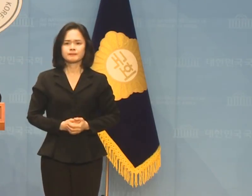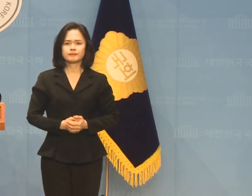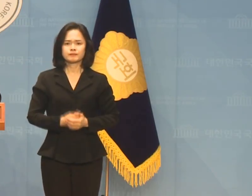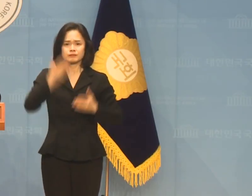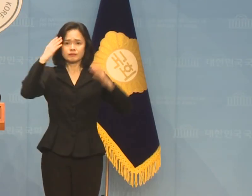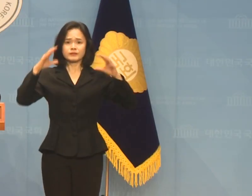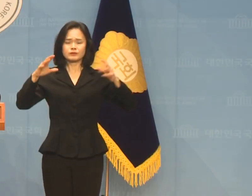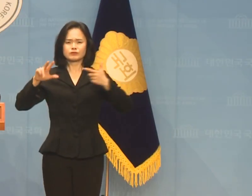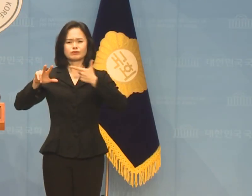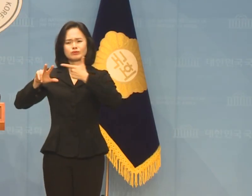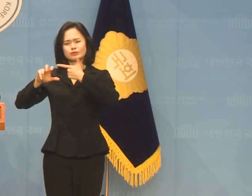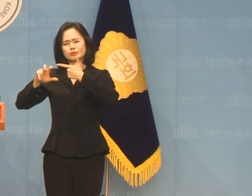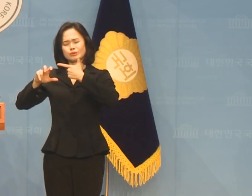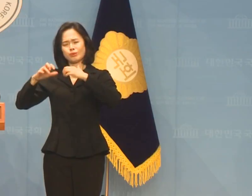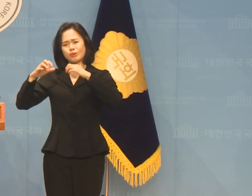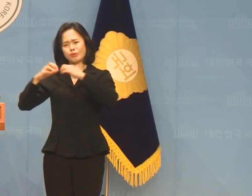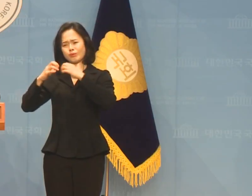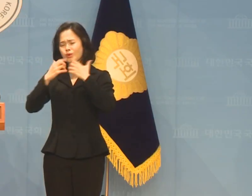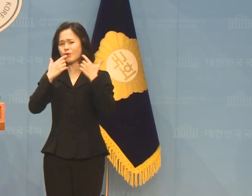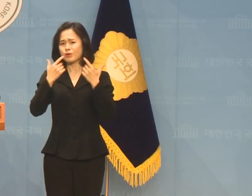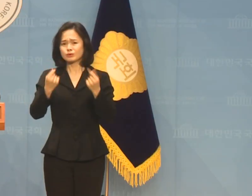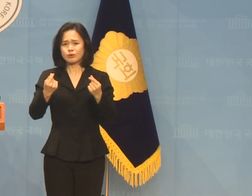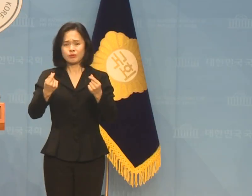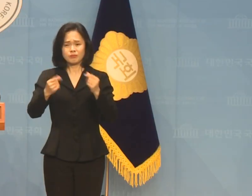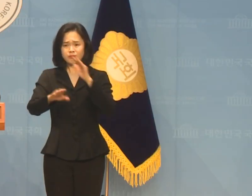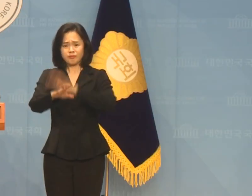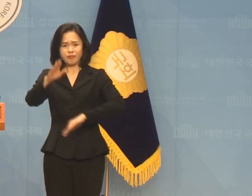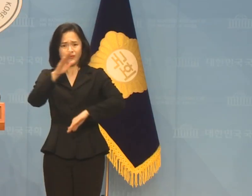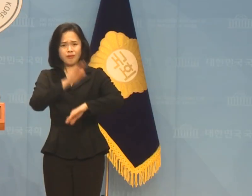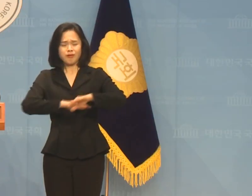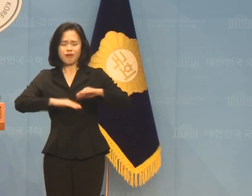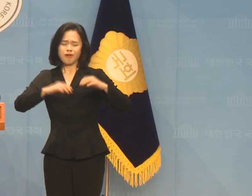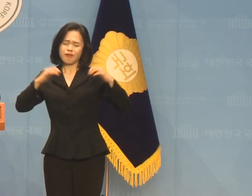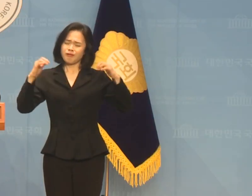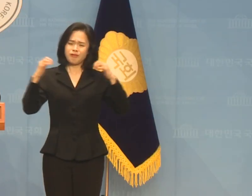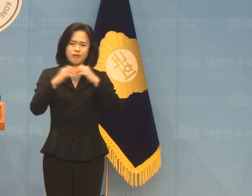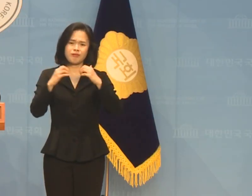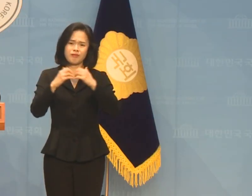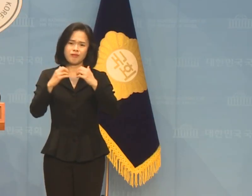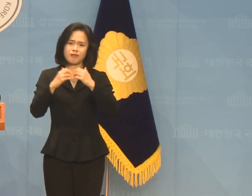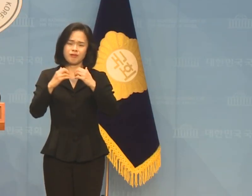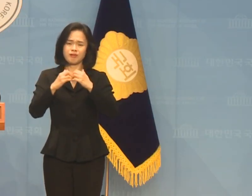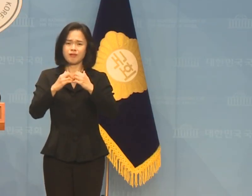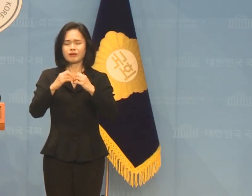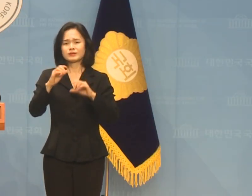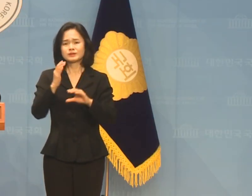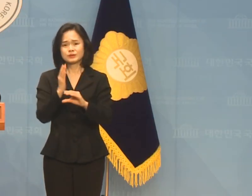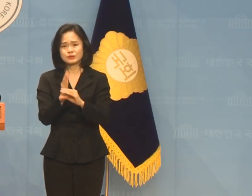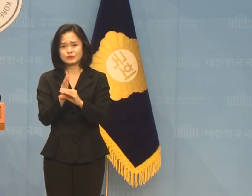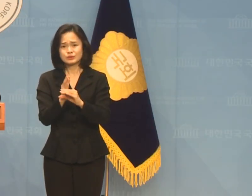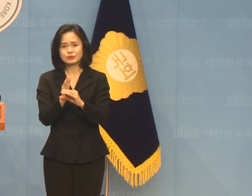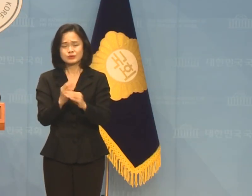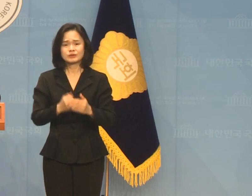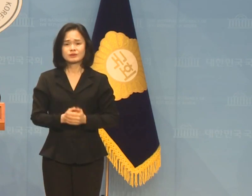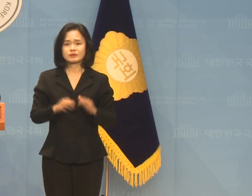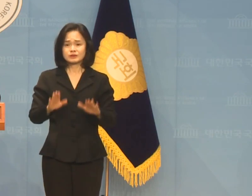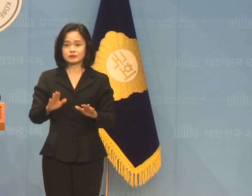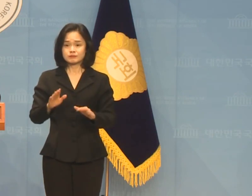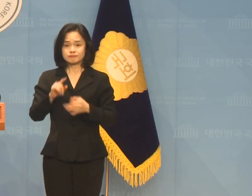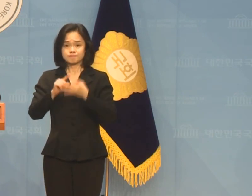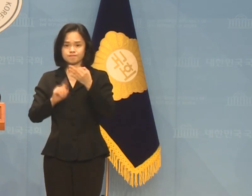체제 전쟁 중입니다. 참으로 감사하게도 윤 대통령을 지키기 위해 애국